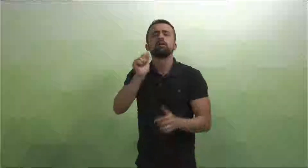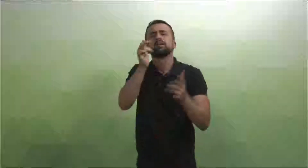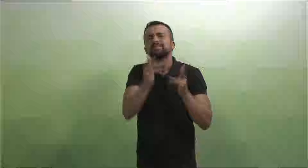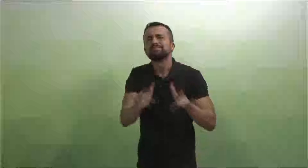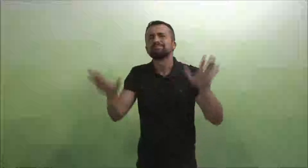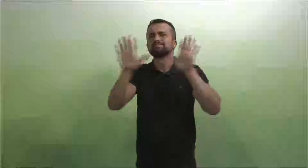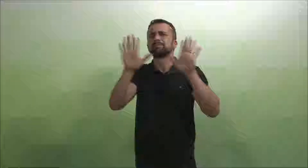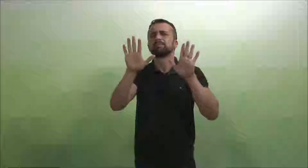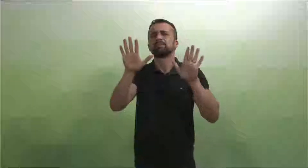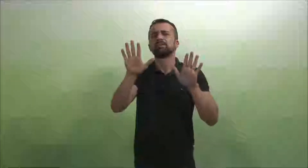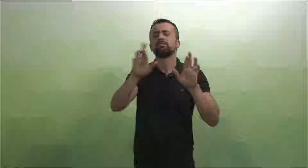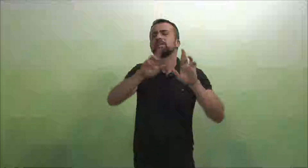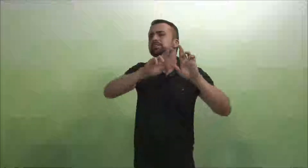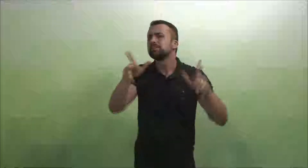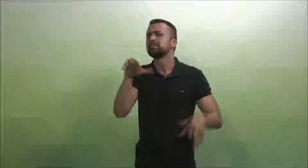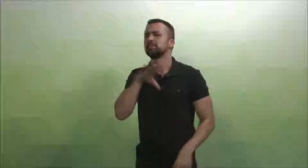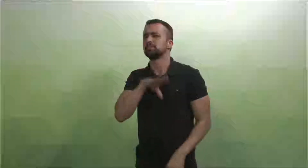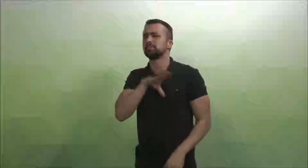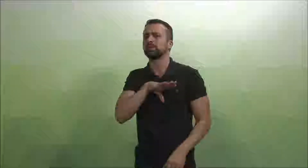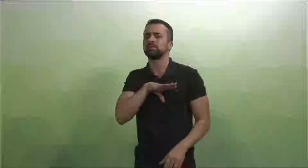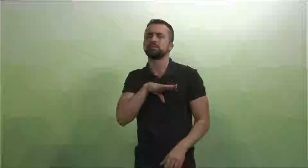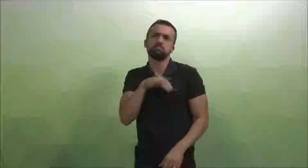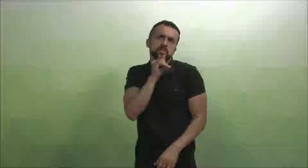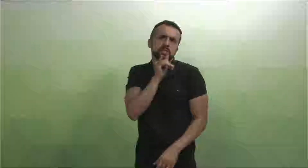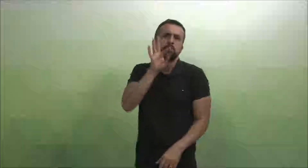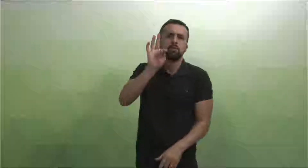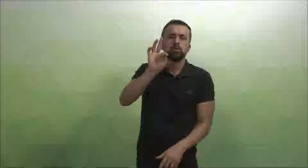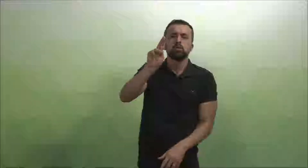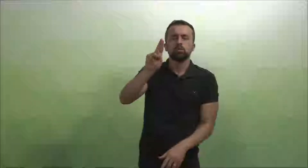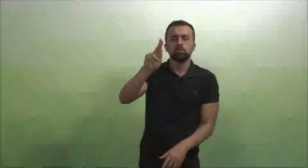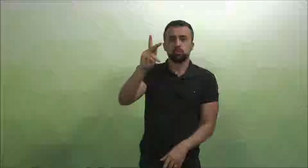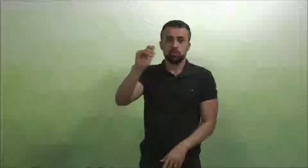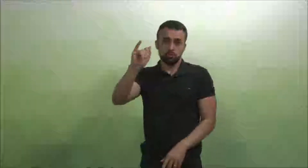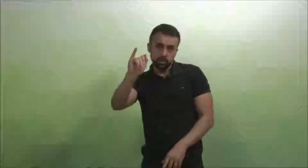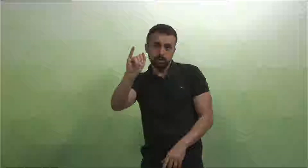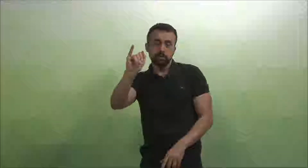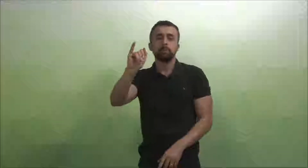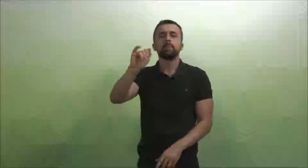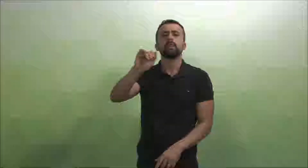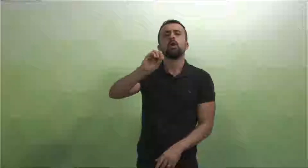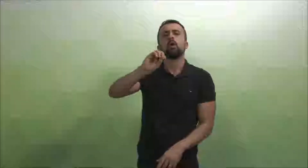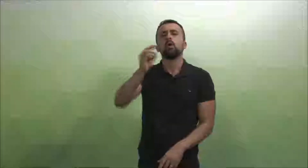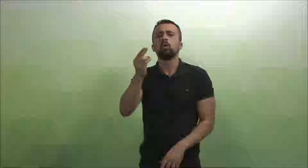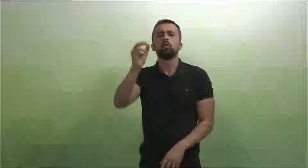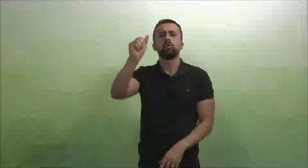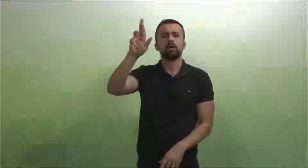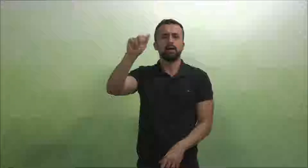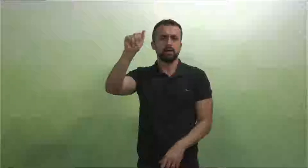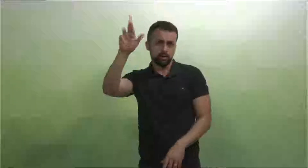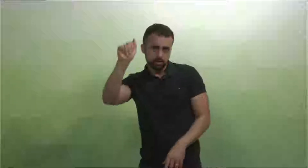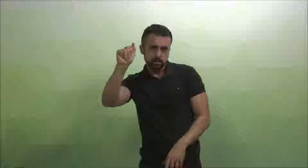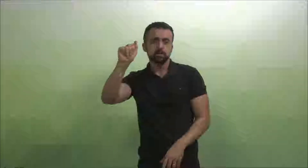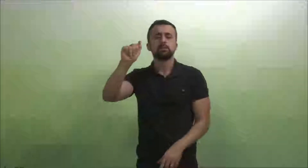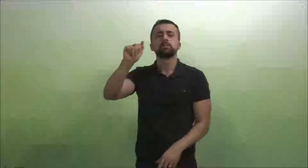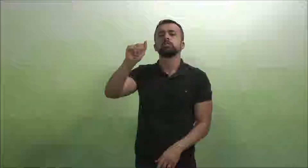Mas há ouvintes cuja língua natural é o tupi, ou arara,